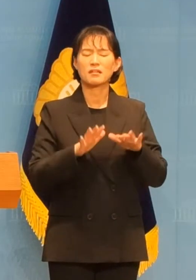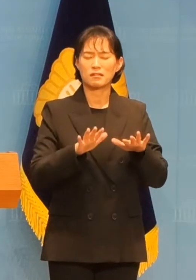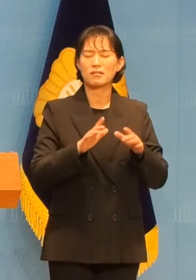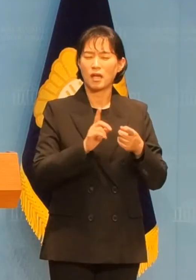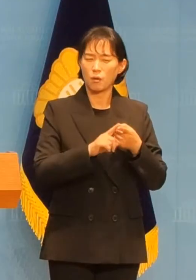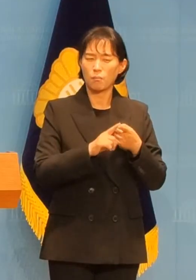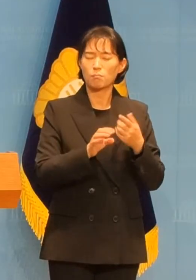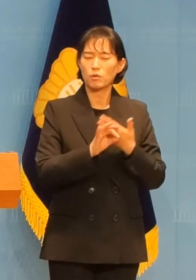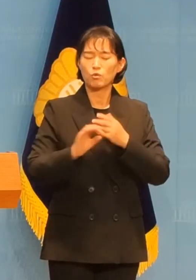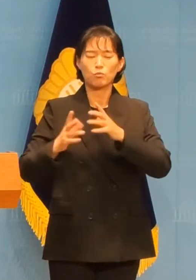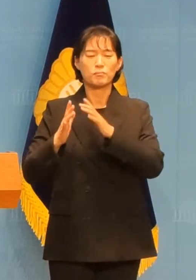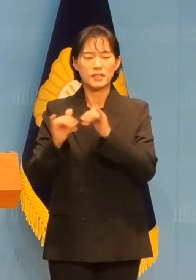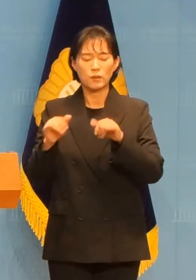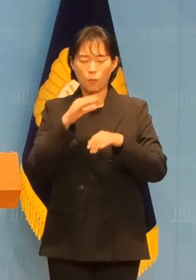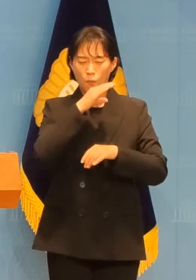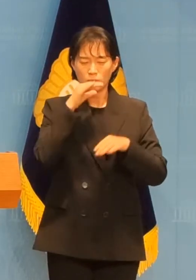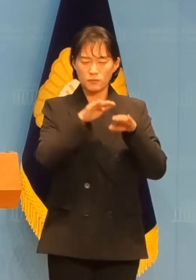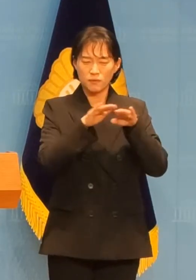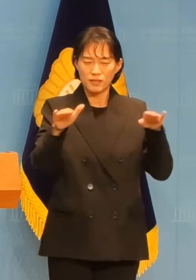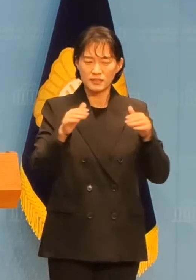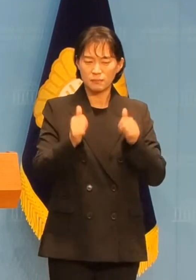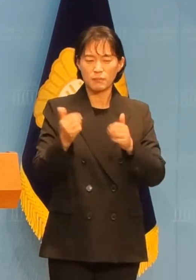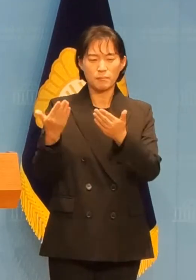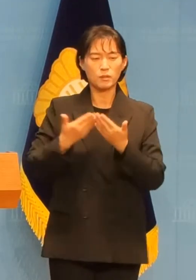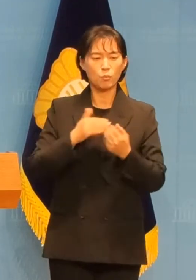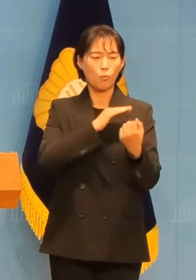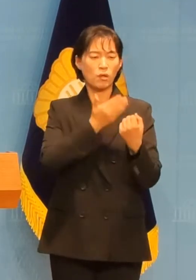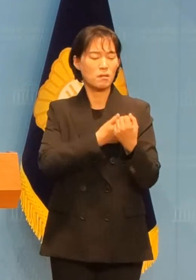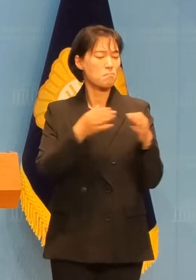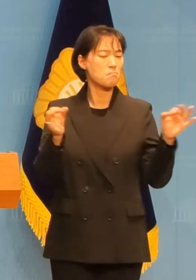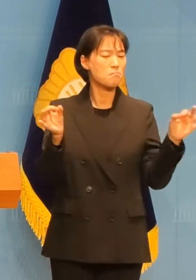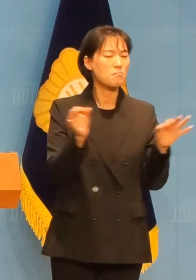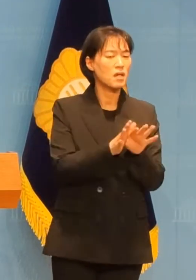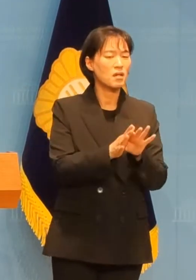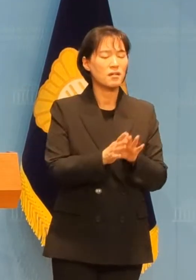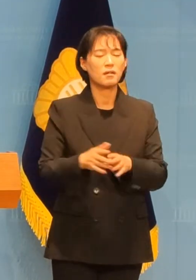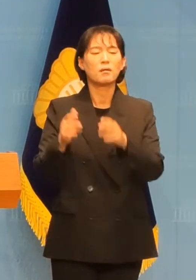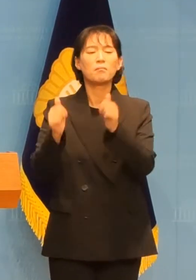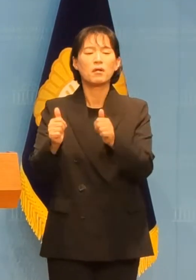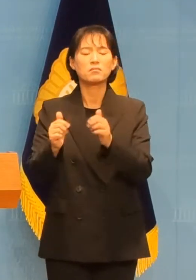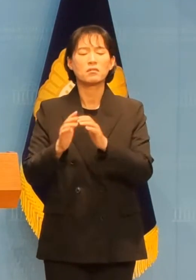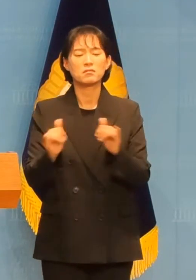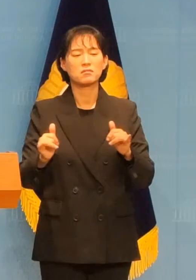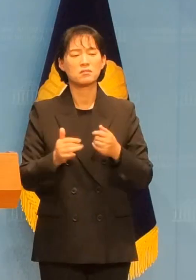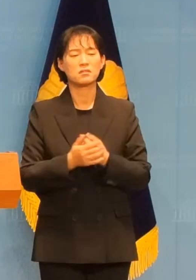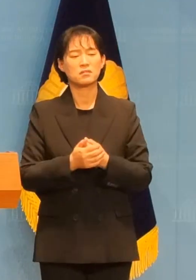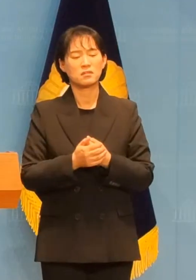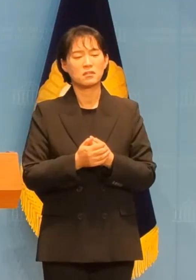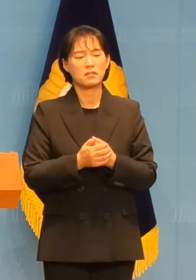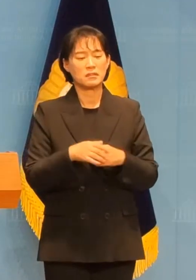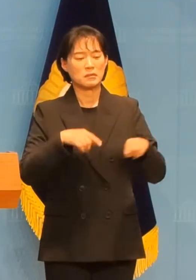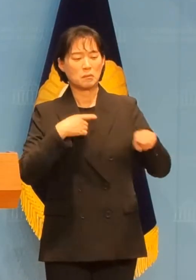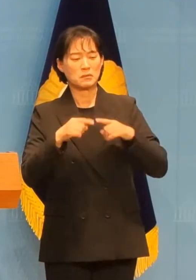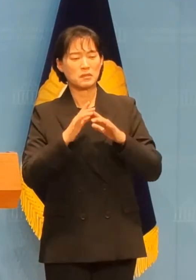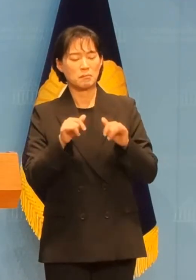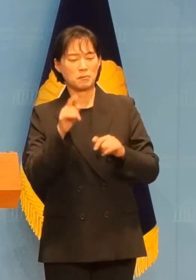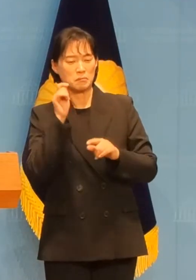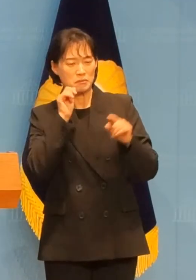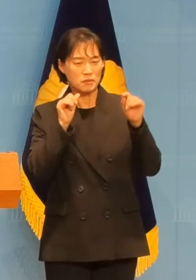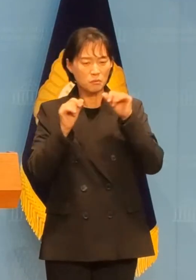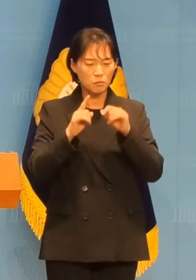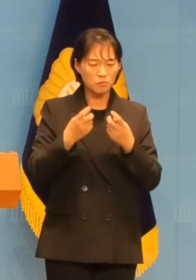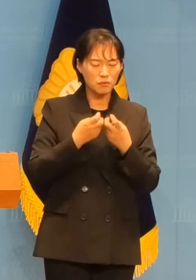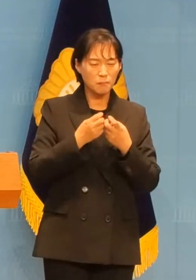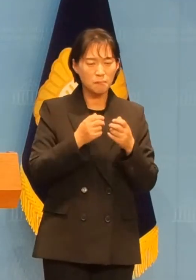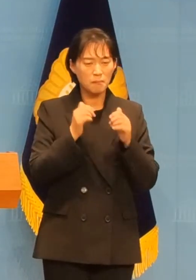이대로라면 국민이 공정한 재판을 받을 권리는 사라지고 판사들은 정권의 눈치를 보며 어떤 판결을